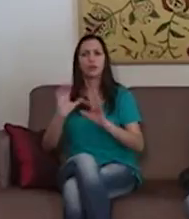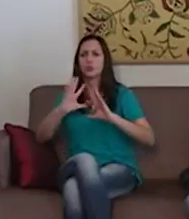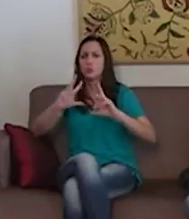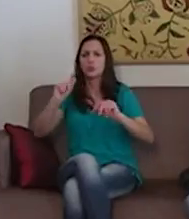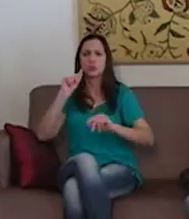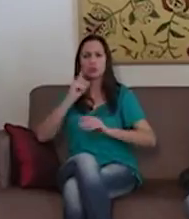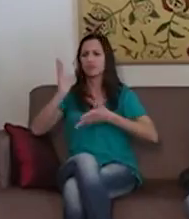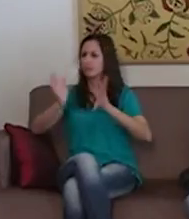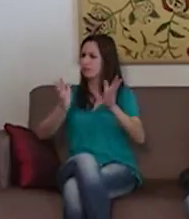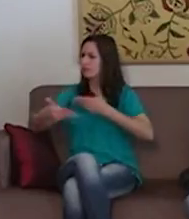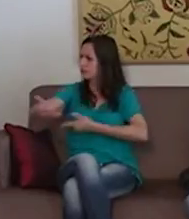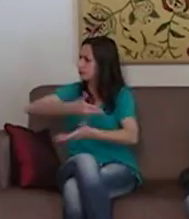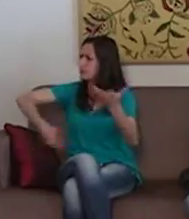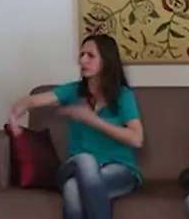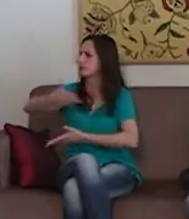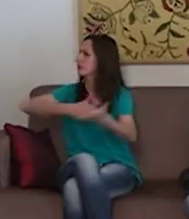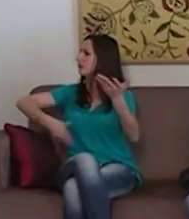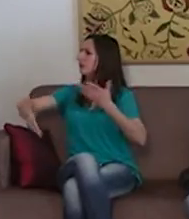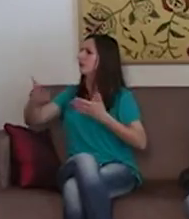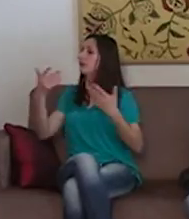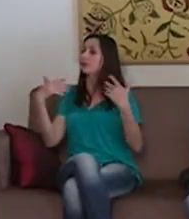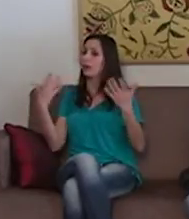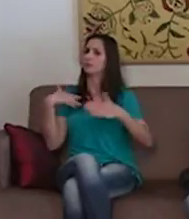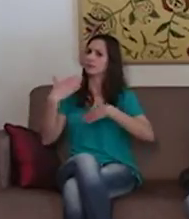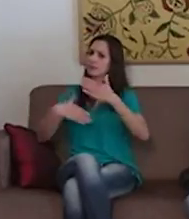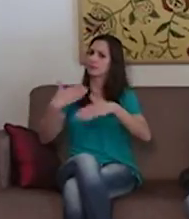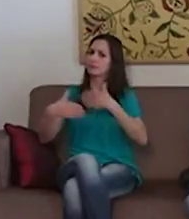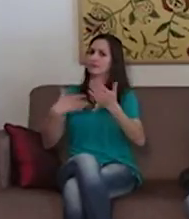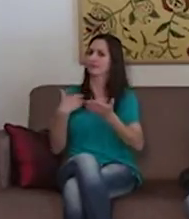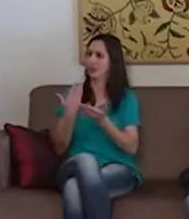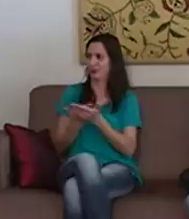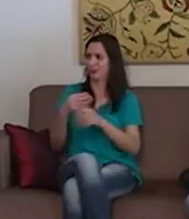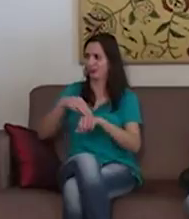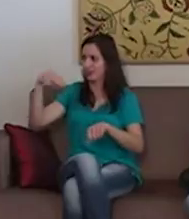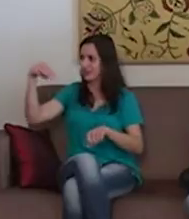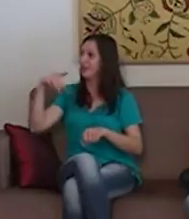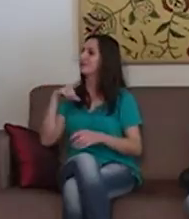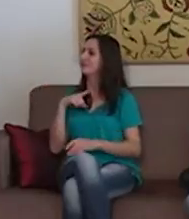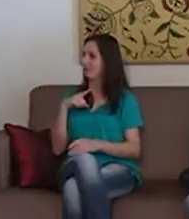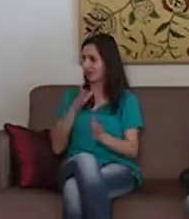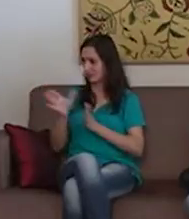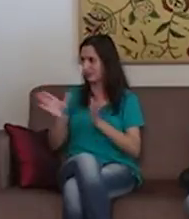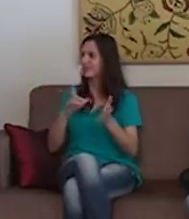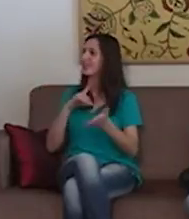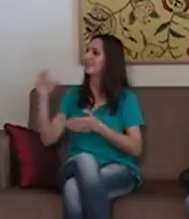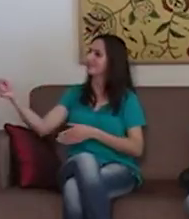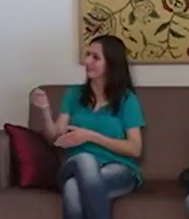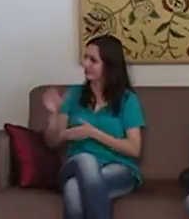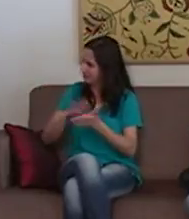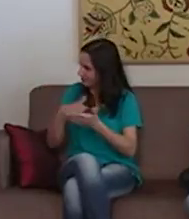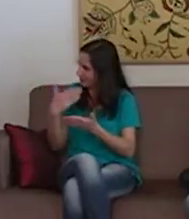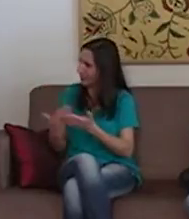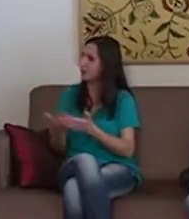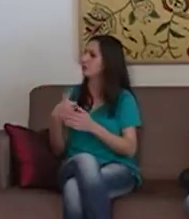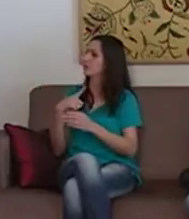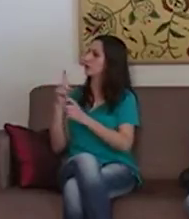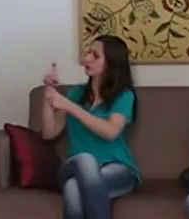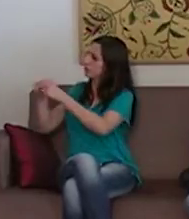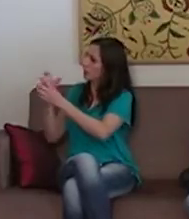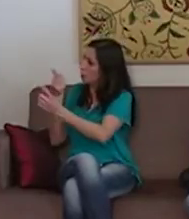enfim. Aí, quando eu comecei o Letras Libras, todos interagiam e tinha intérpretes, enfim. E no mestrado também eu